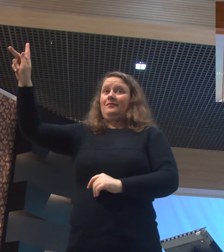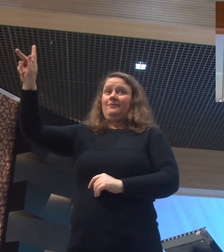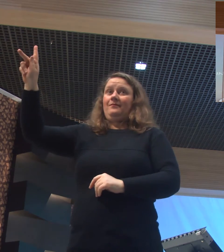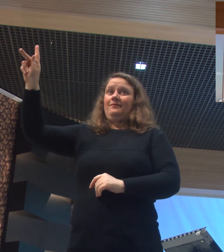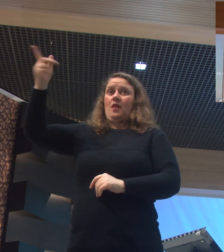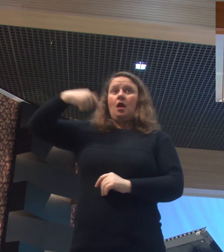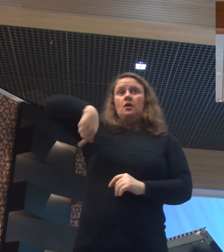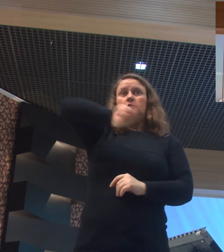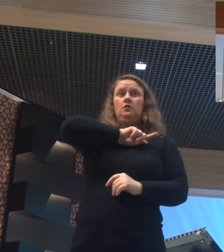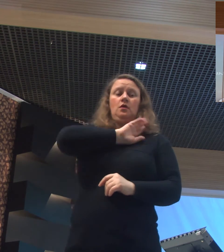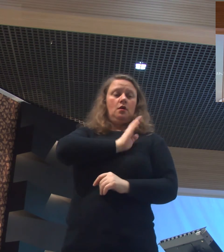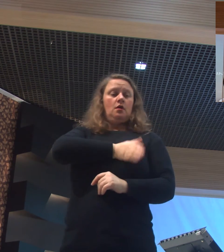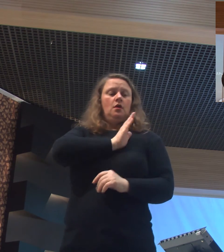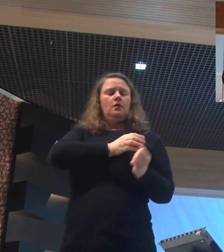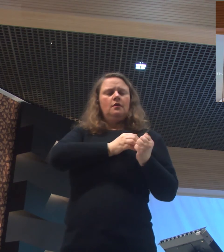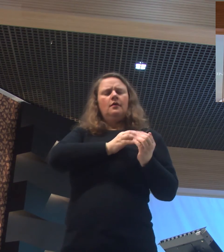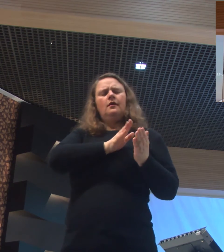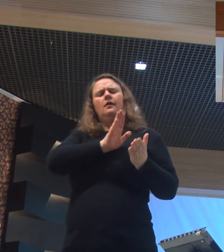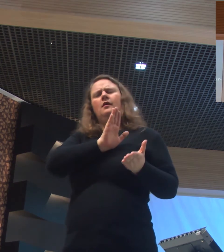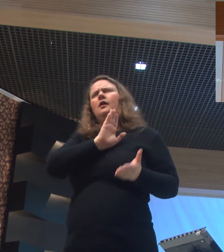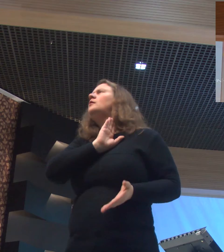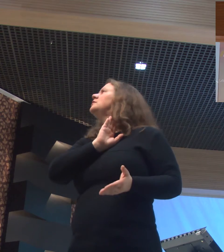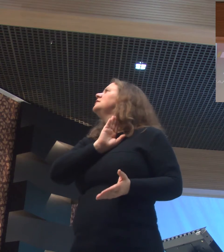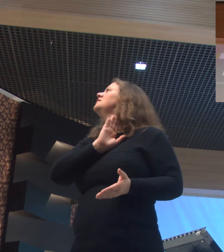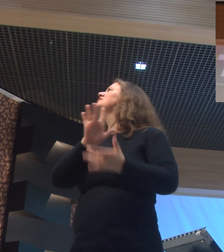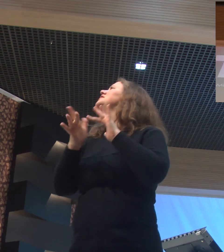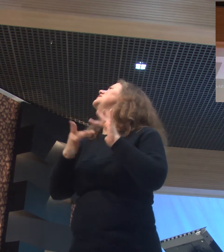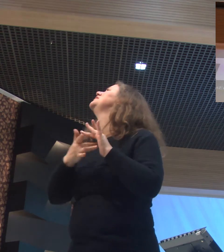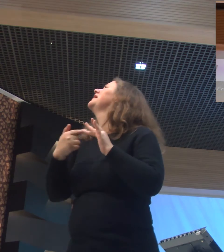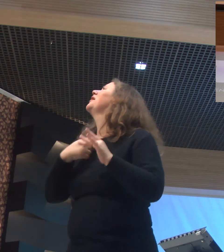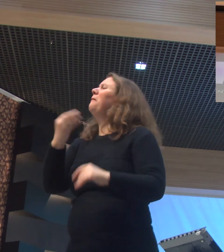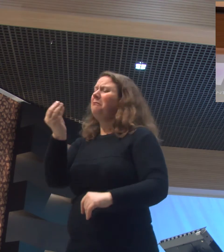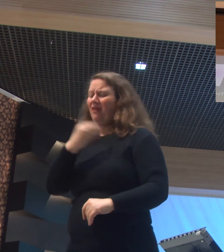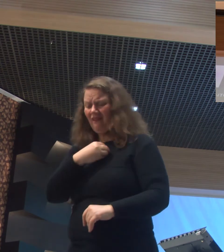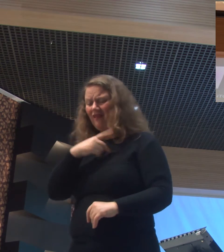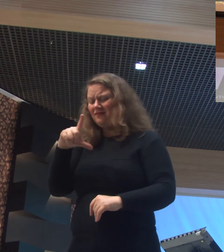Quando a gente abre o coração a Jesus, a gente diz: Jesus, eu sou pecador.